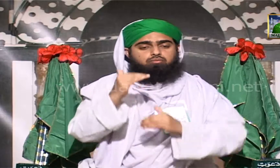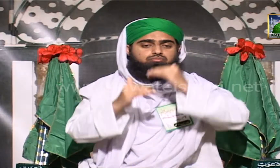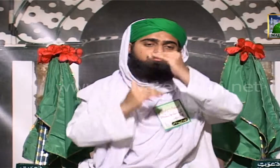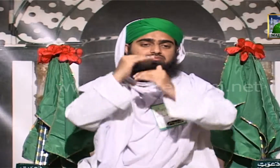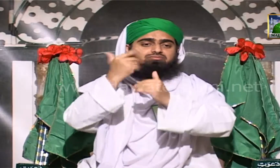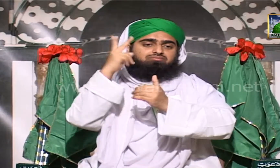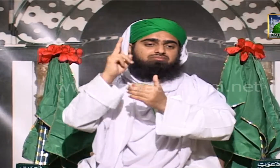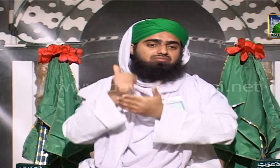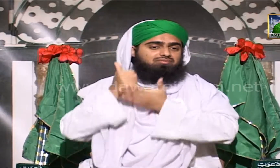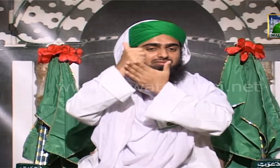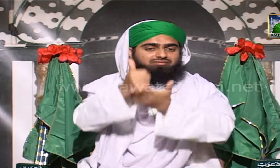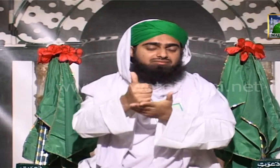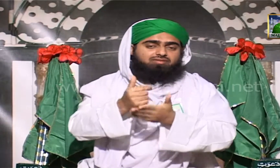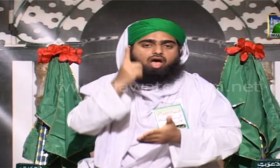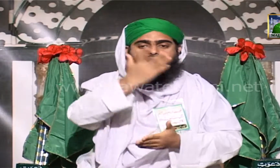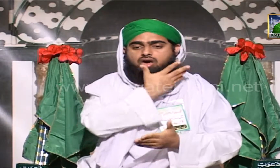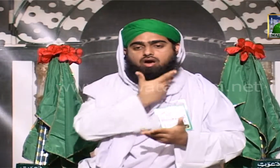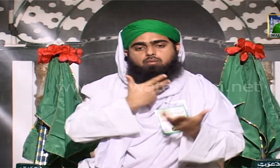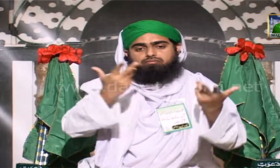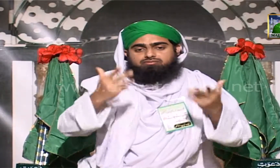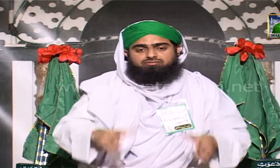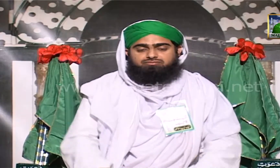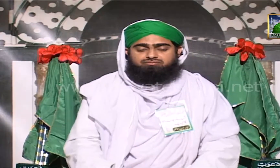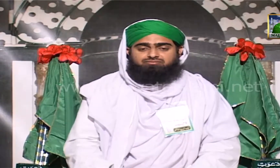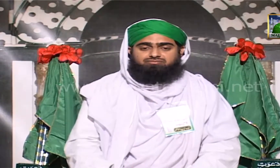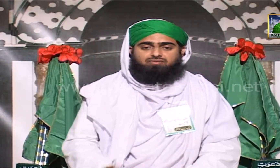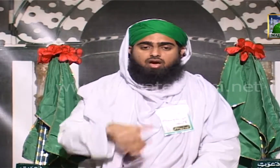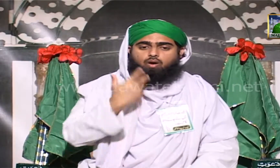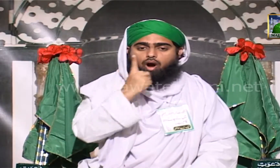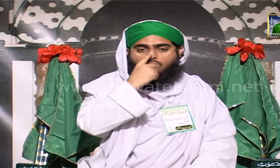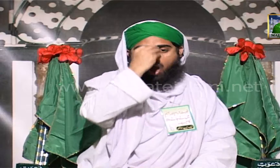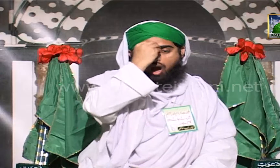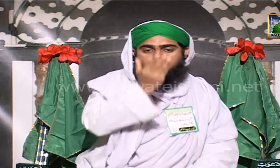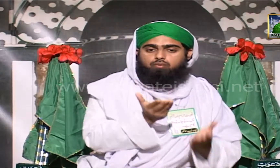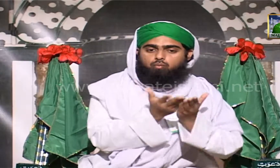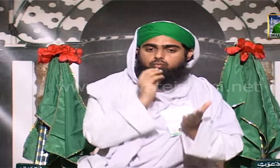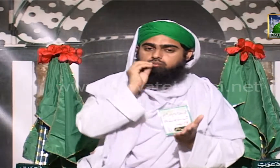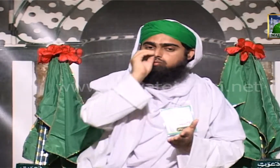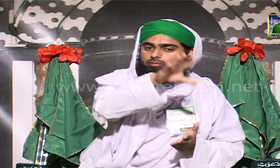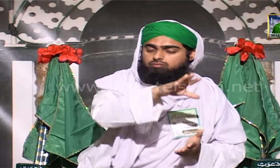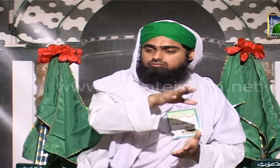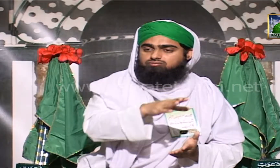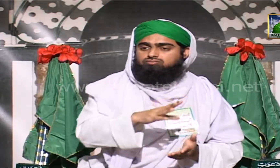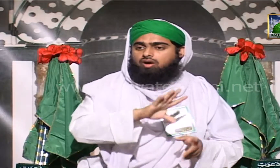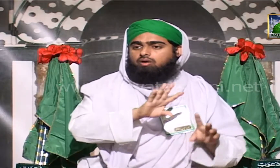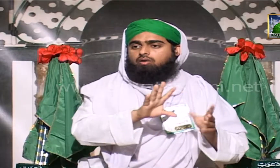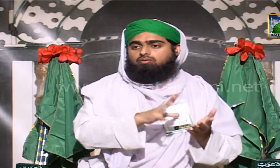بلند فرمانے تھے. تو اللہ تعالیٰ کی مشیت ہوتی ہے. اور ادھر ماں کی بددعا کا ظہور تھا, اور